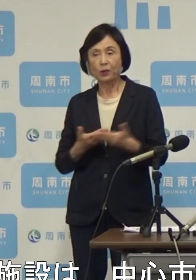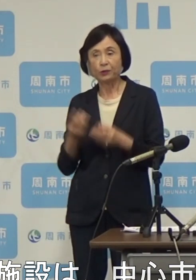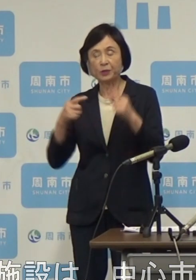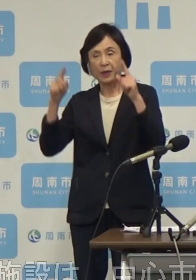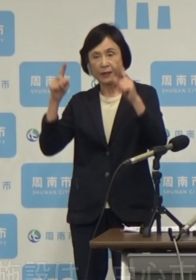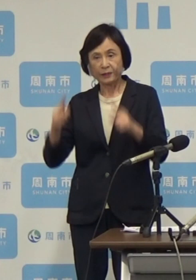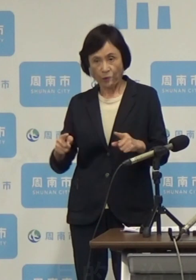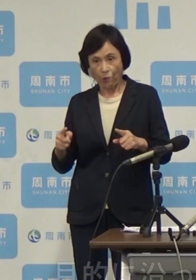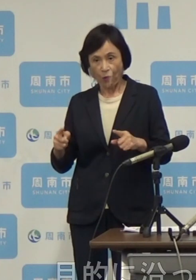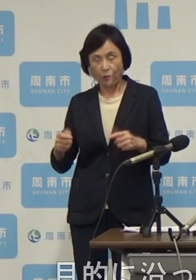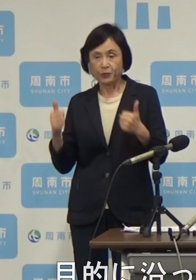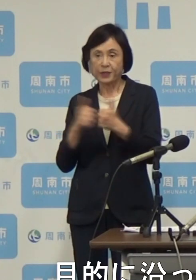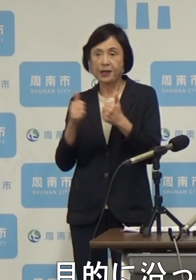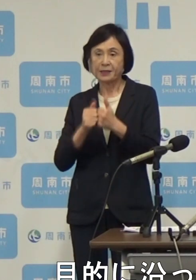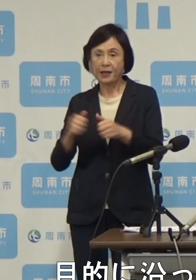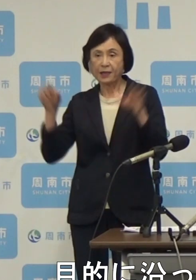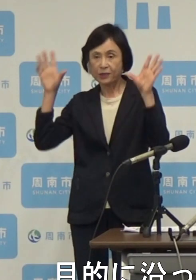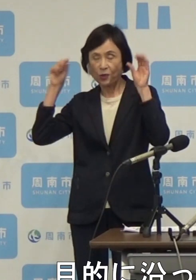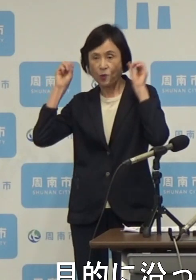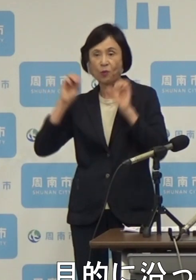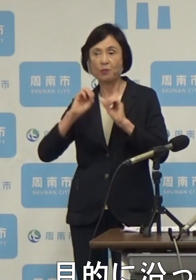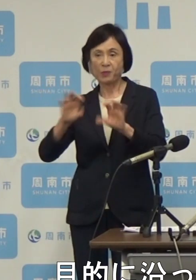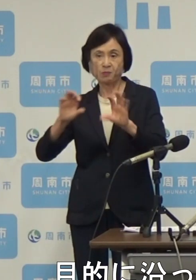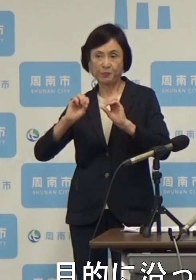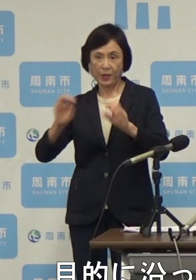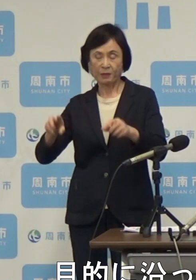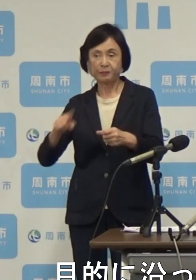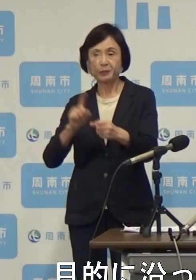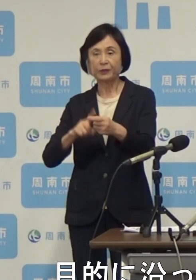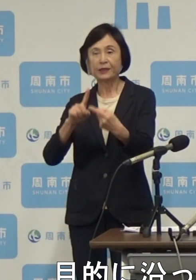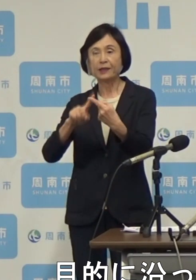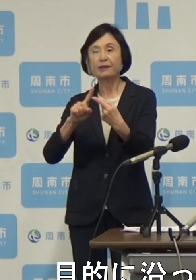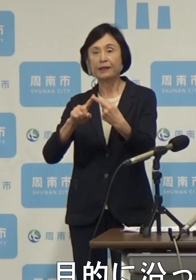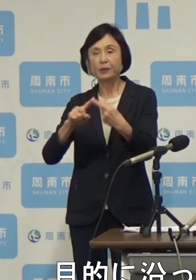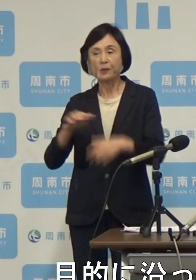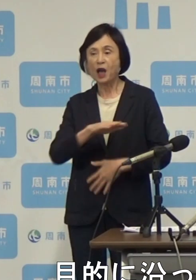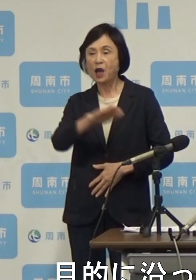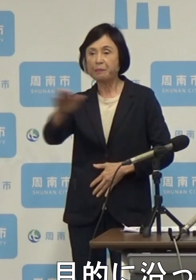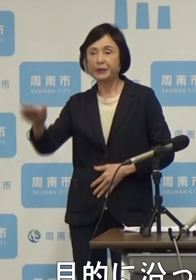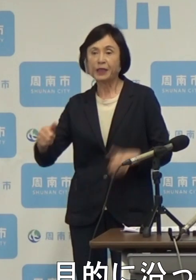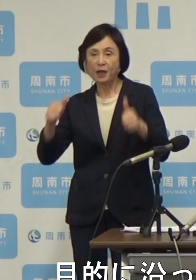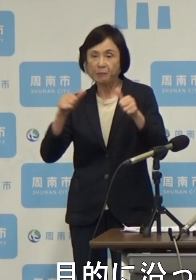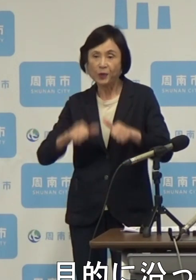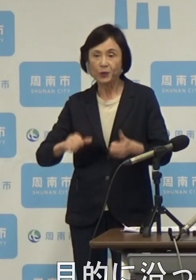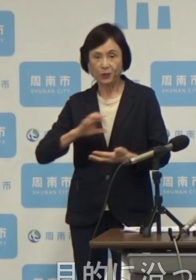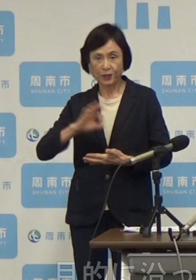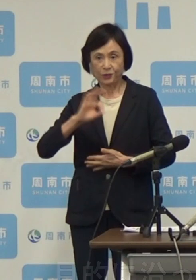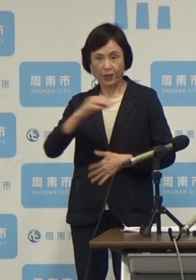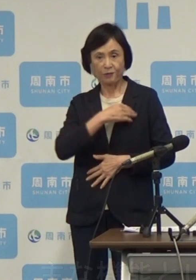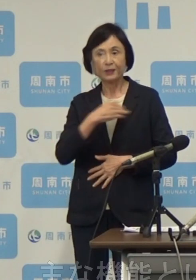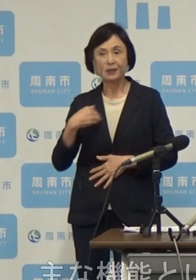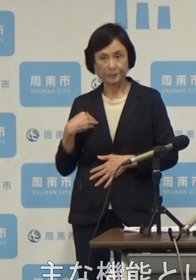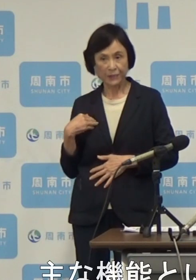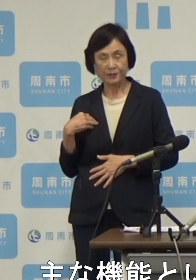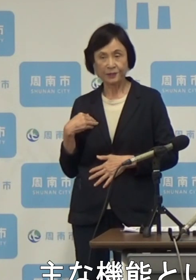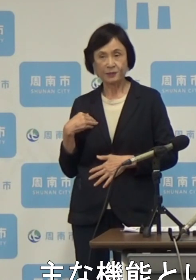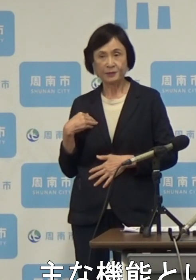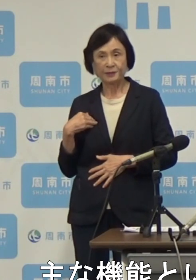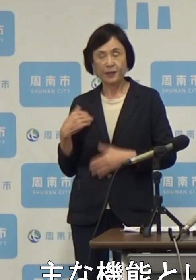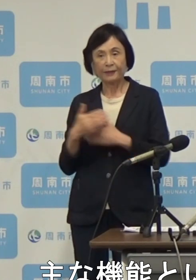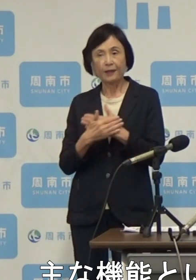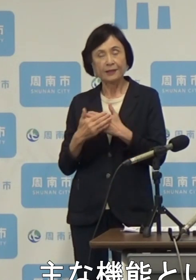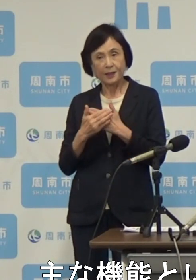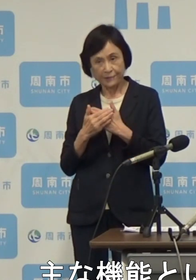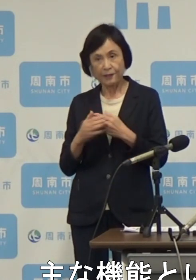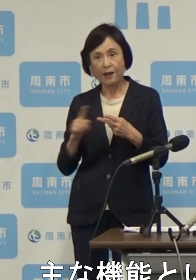情報発信など目的に沿った使用であればどなたでも使用することができます。主な機能